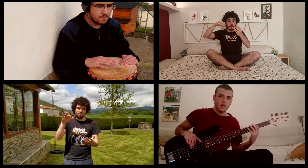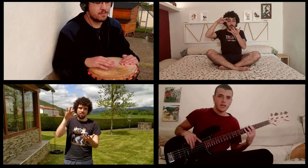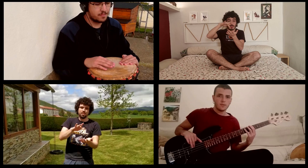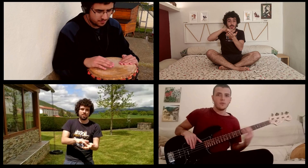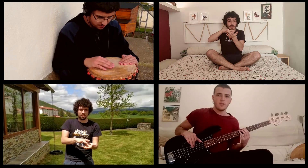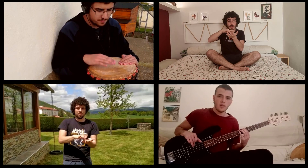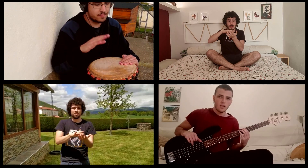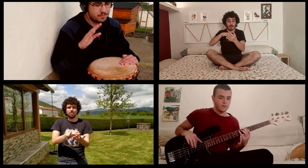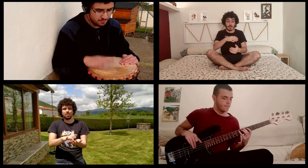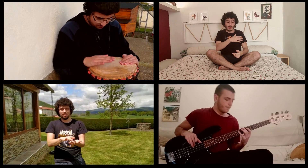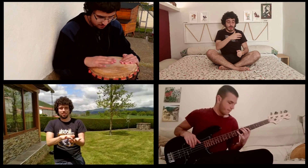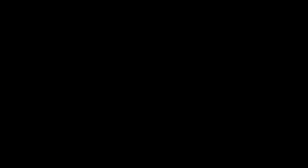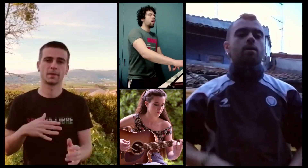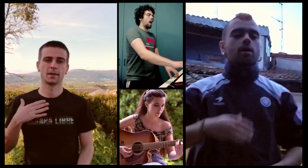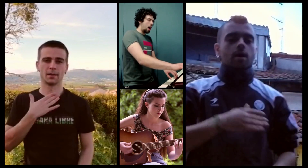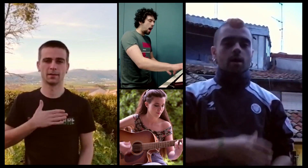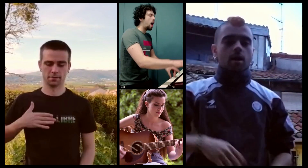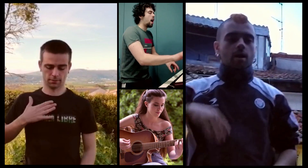euriaz guzti,